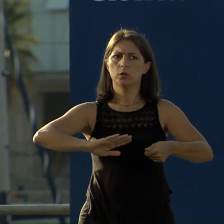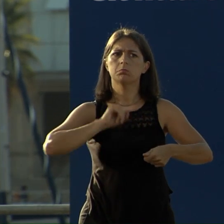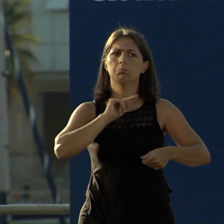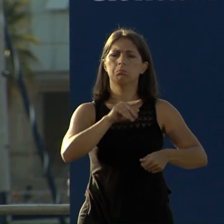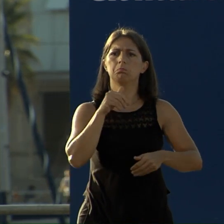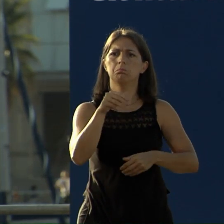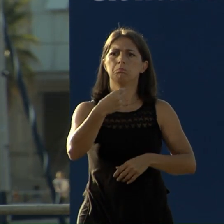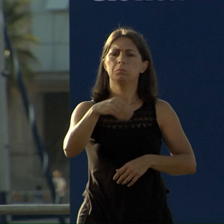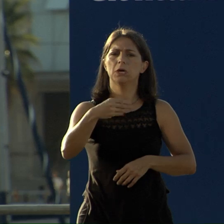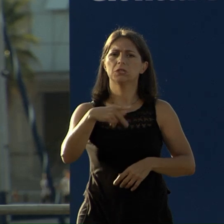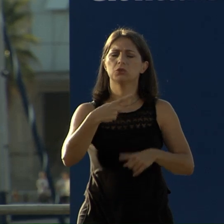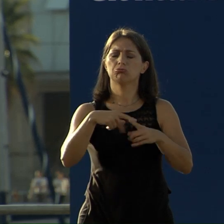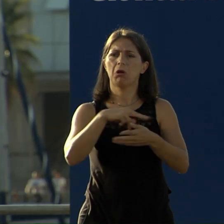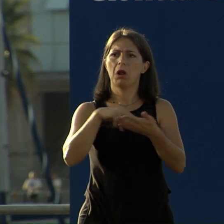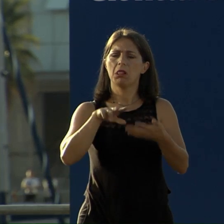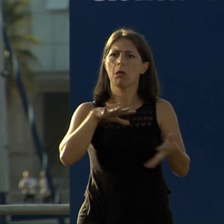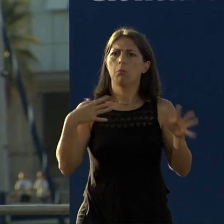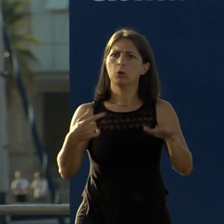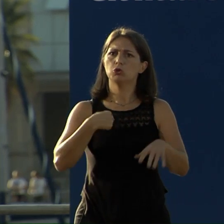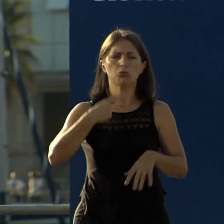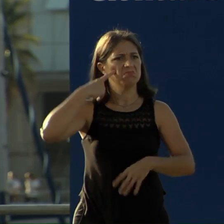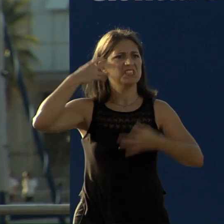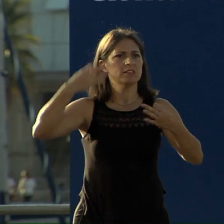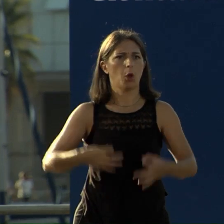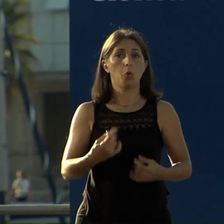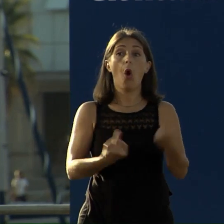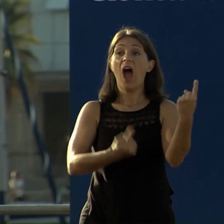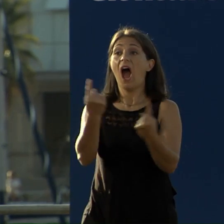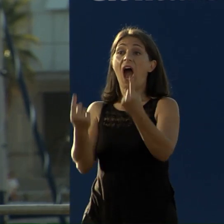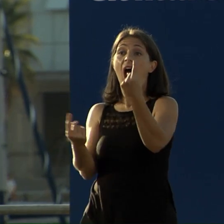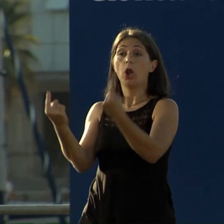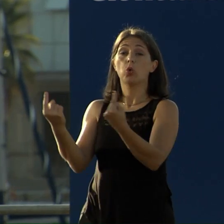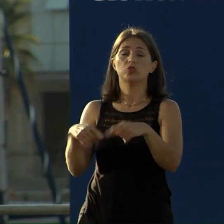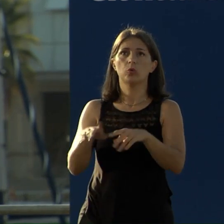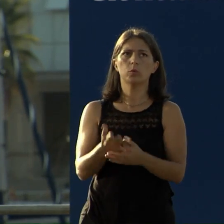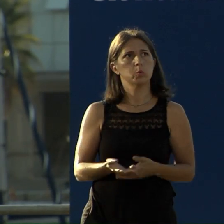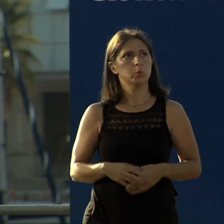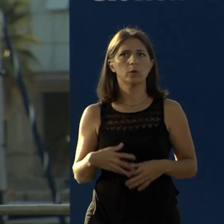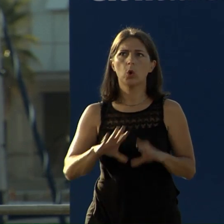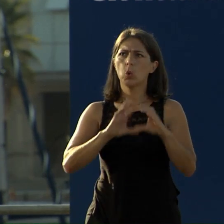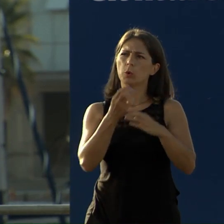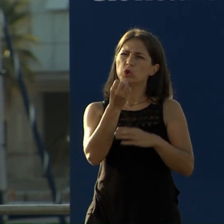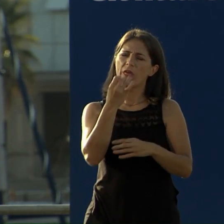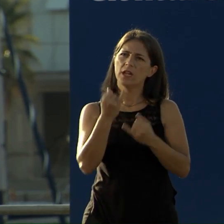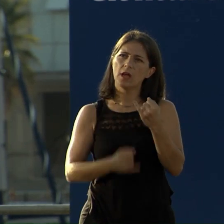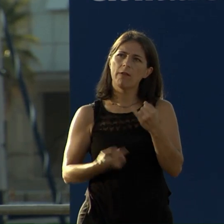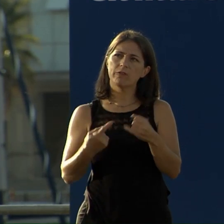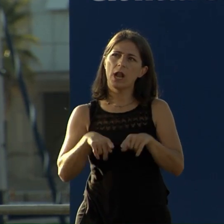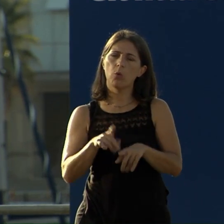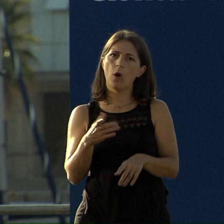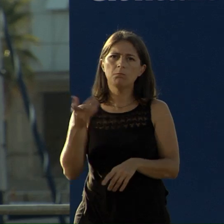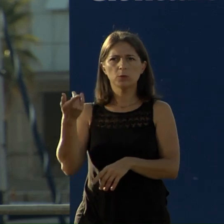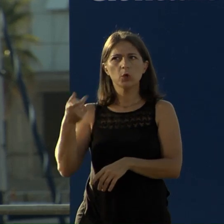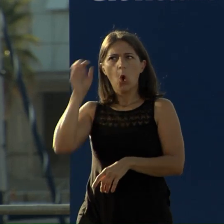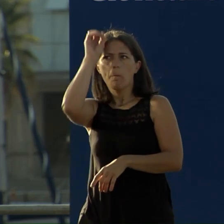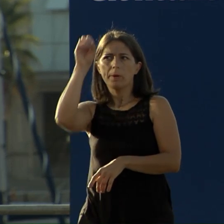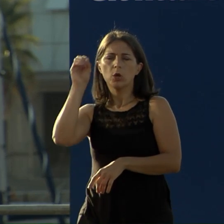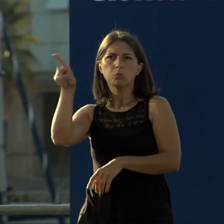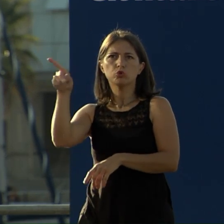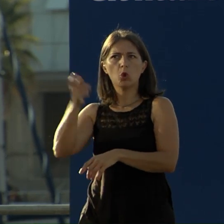presidente del asunto. Y mientras tanto algunos hacen quinielas. ¿Habrá un golpe de estado en el Partido Socialista? ¿Impondrán su posición